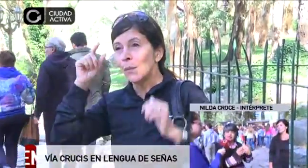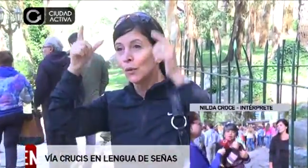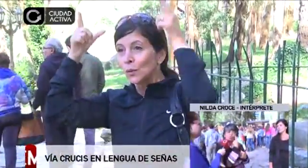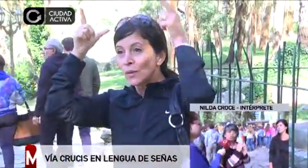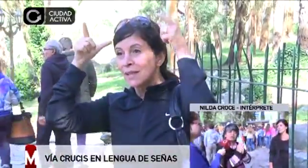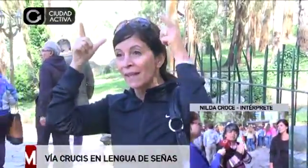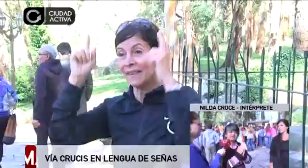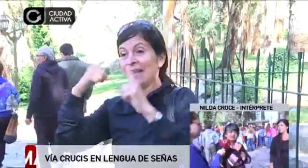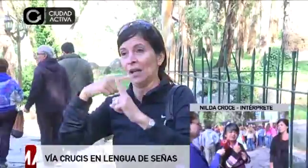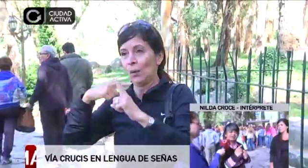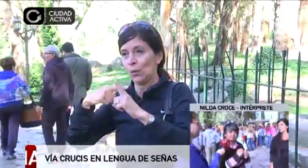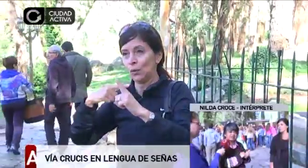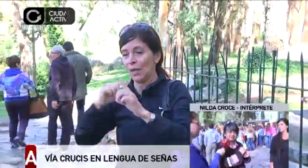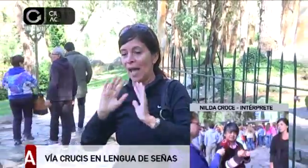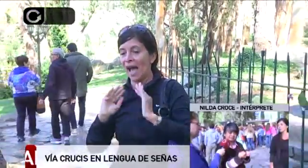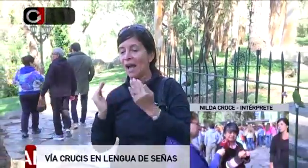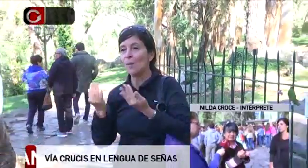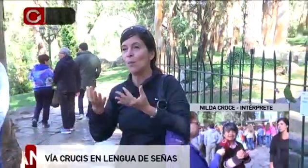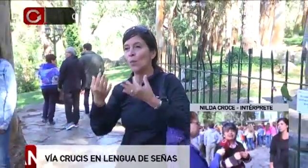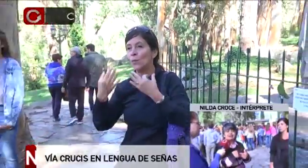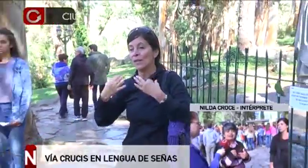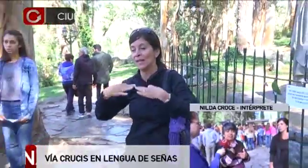Biblia, una misa cada mes.